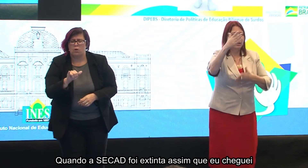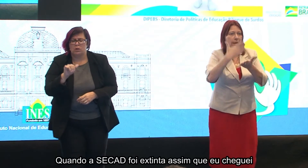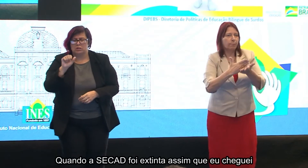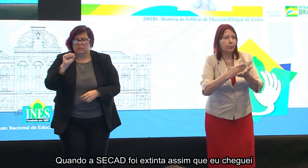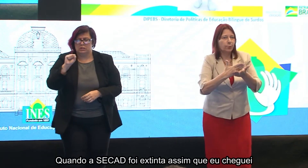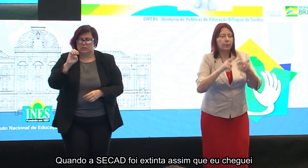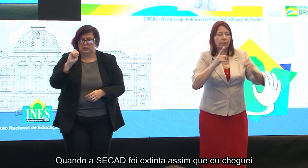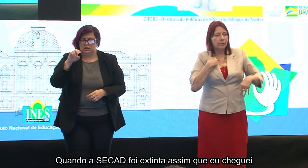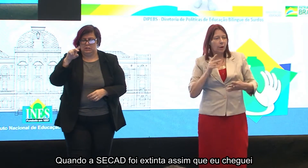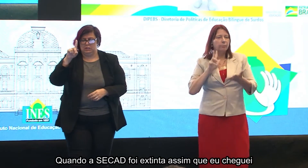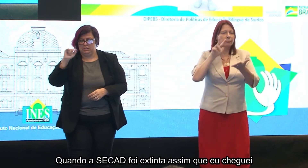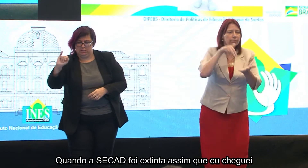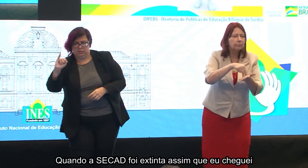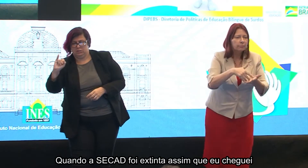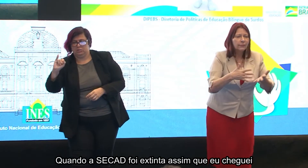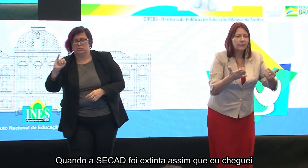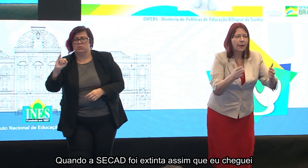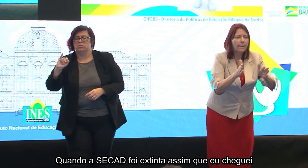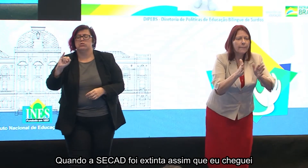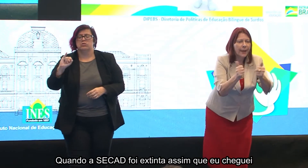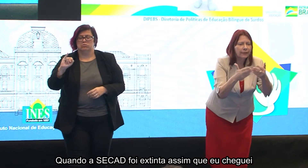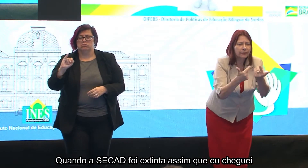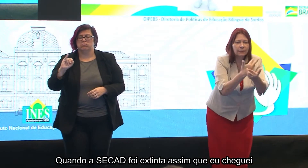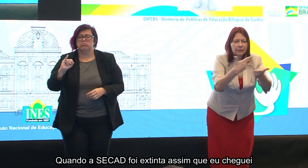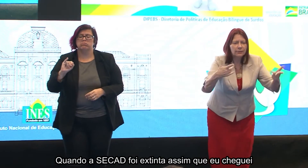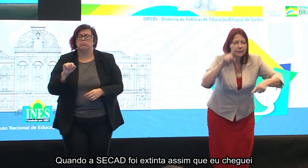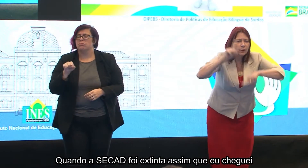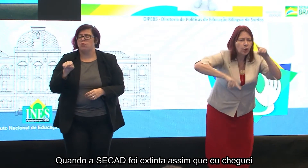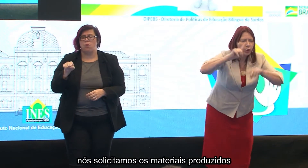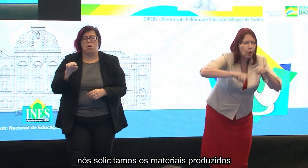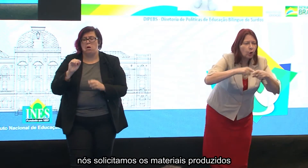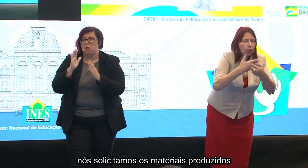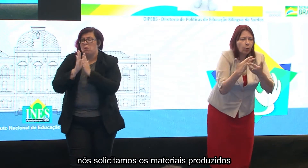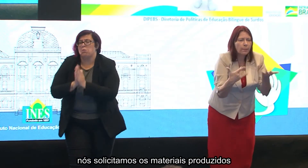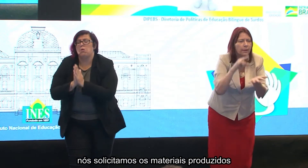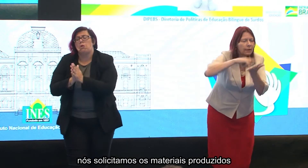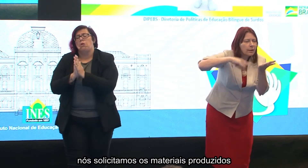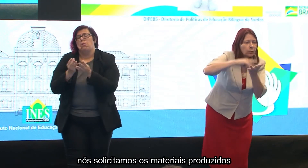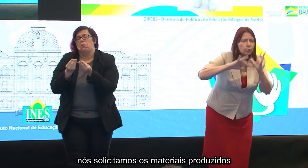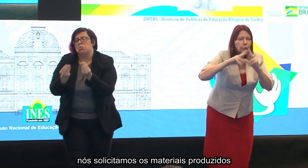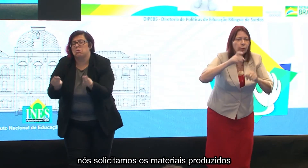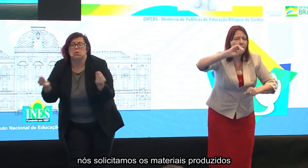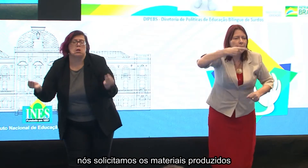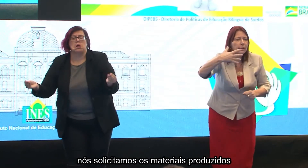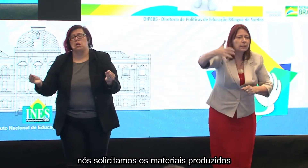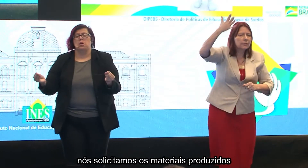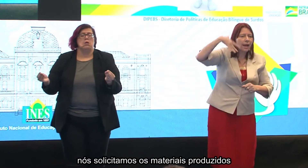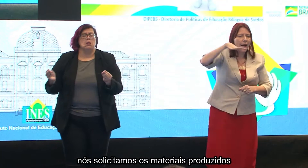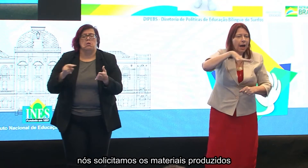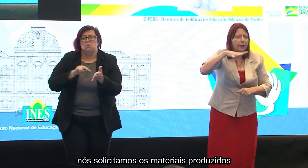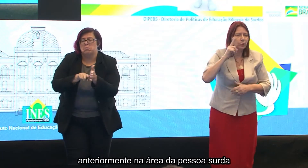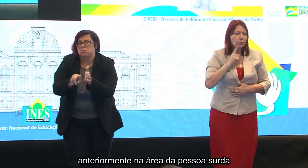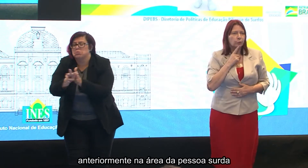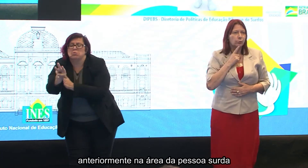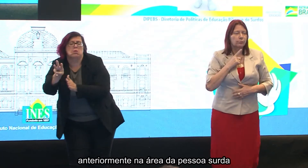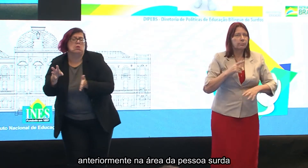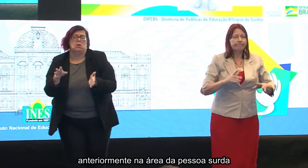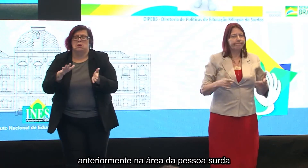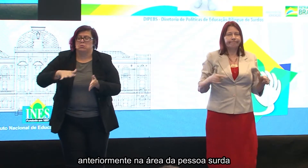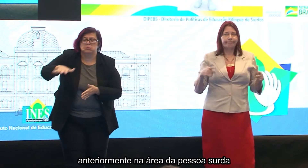Quando a CECADI foi extinta, assim que eu cheguei, nós solicitamos os materiais produzidos anteriormente na área